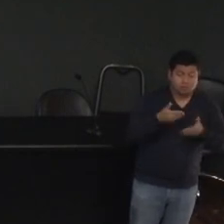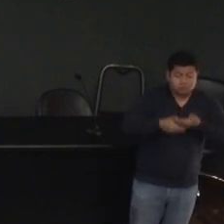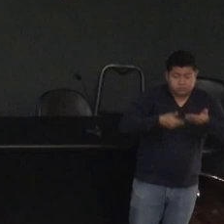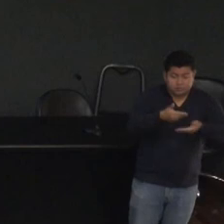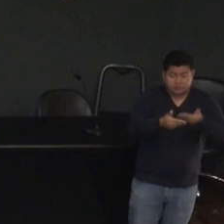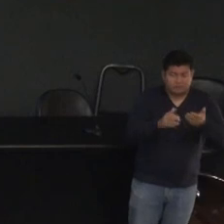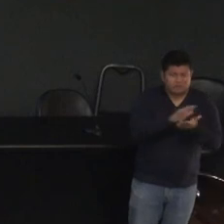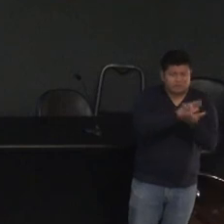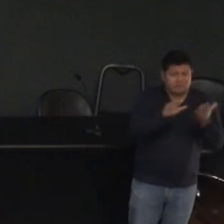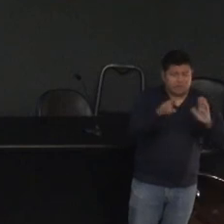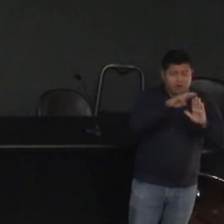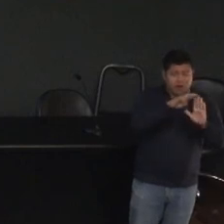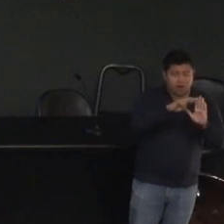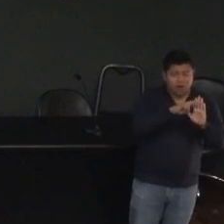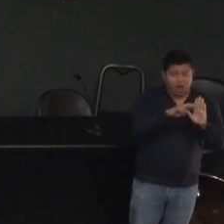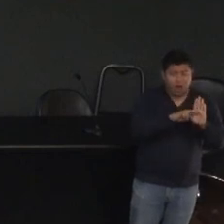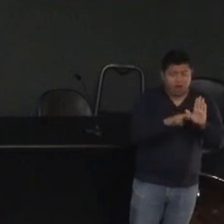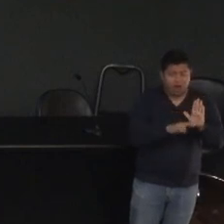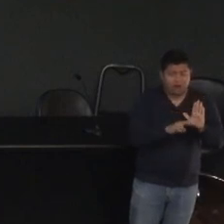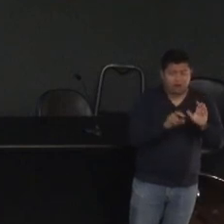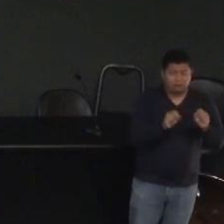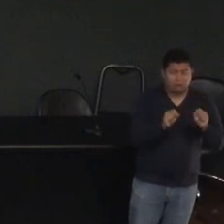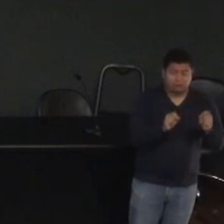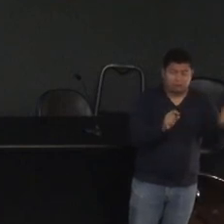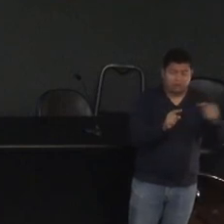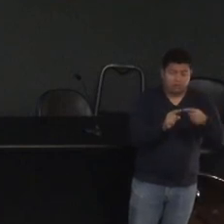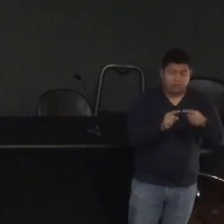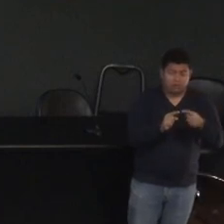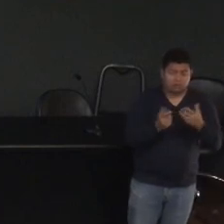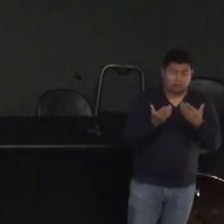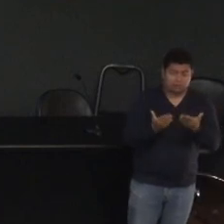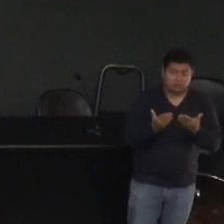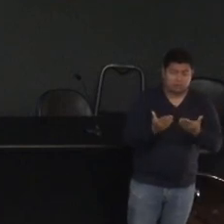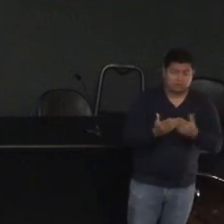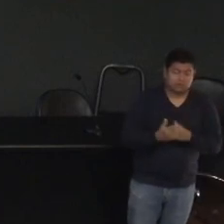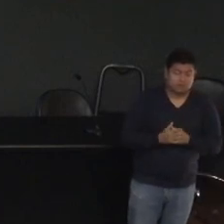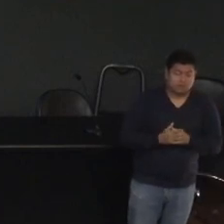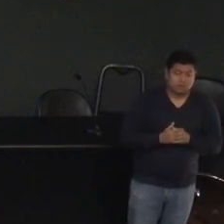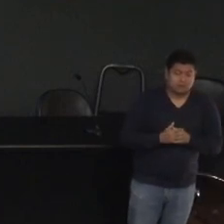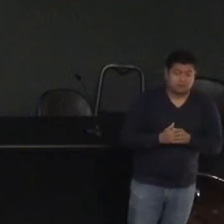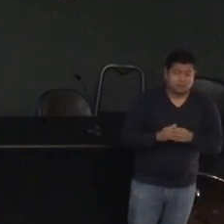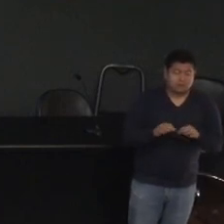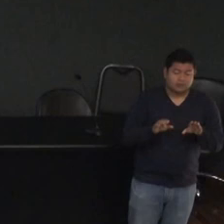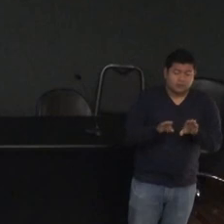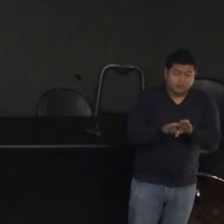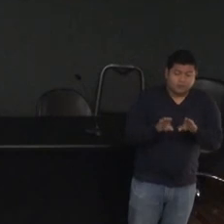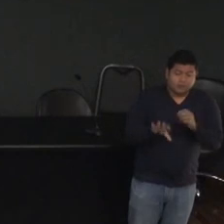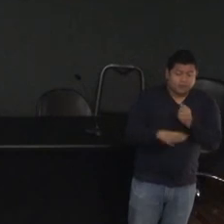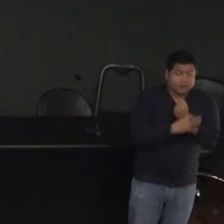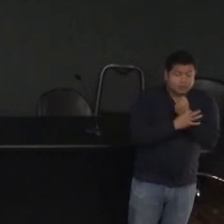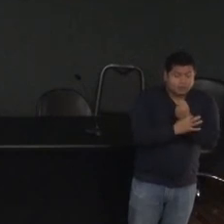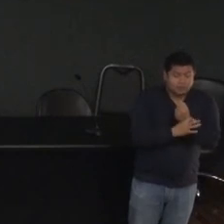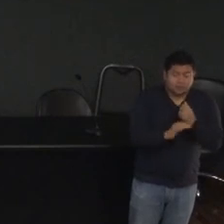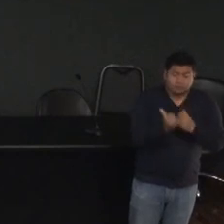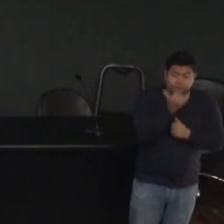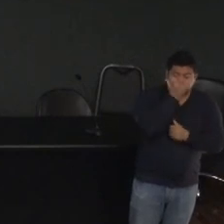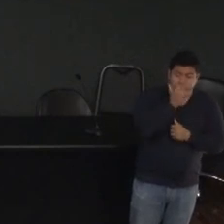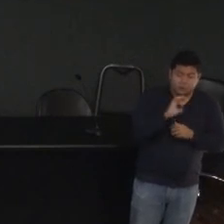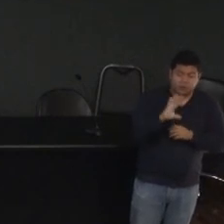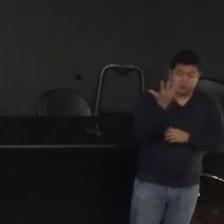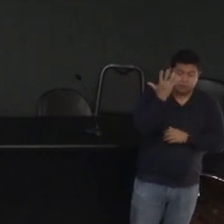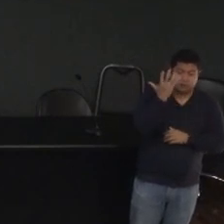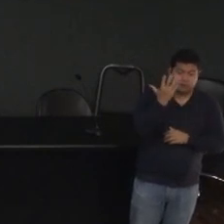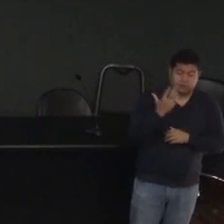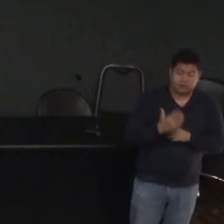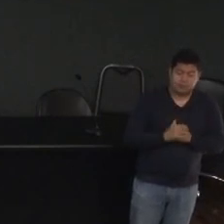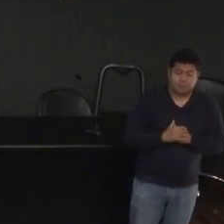políticas que podem incidir política de plano de resposta incidente de segurança e etc ou seja você tem várias políticas